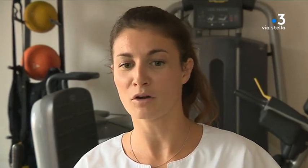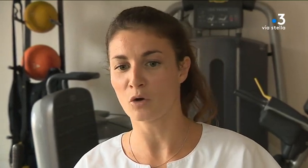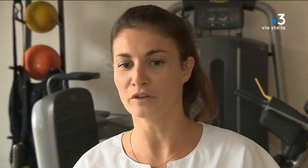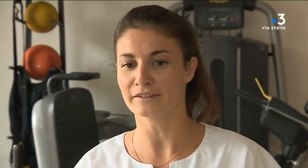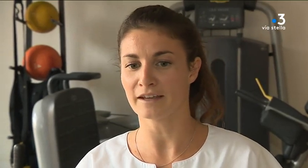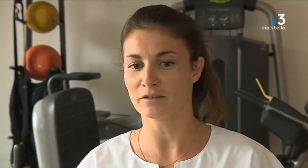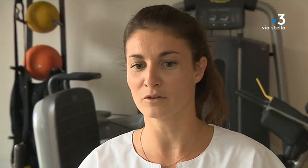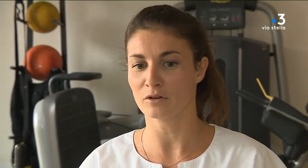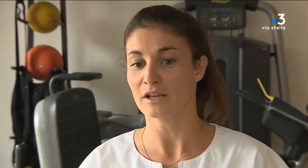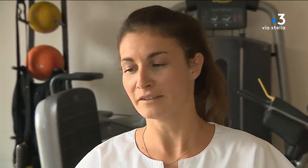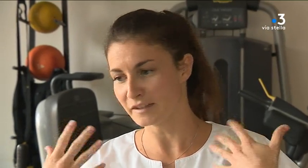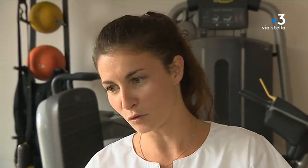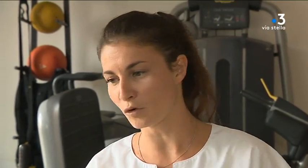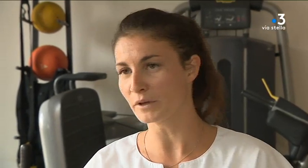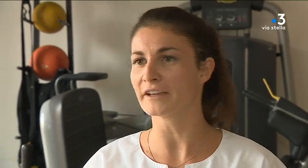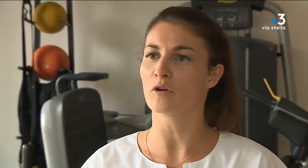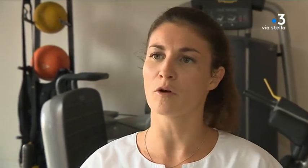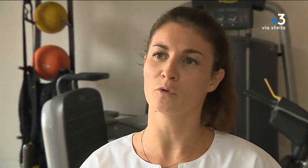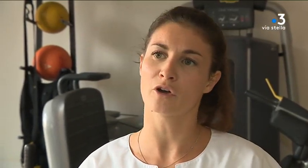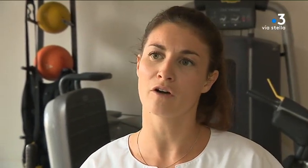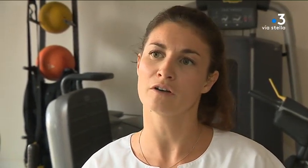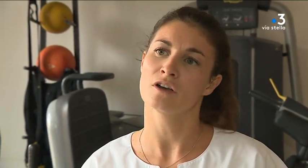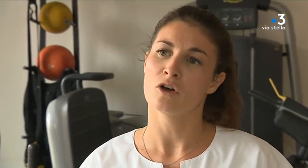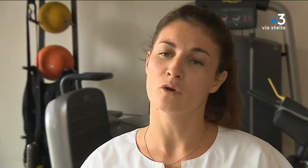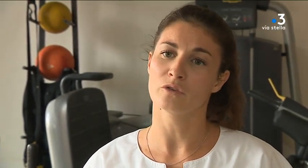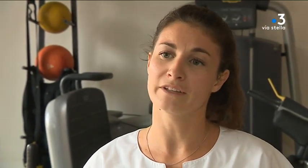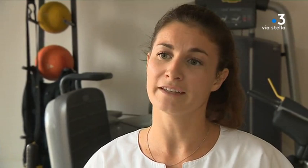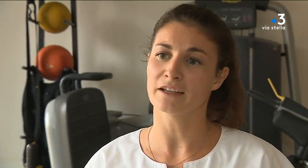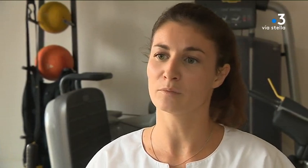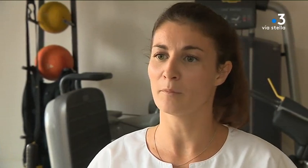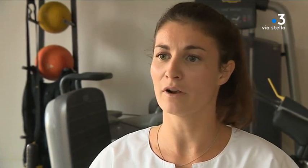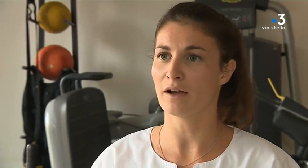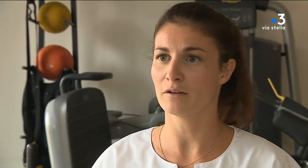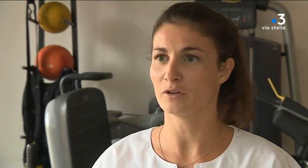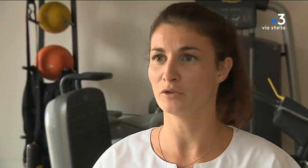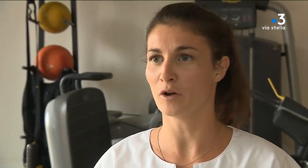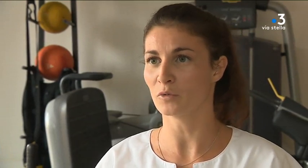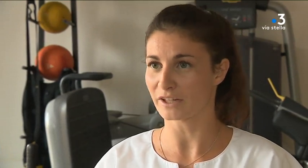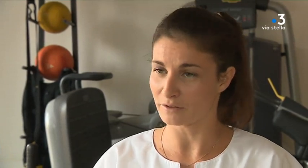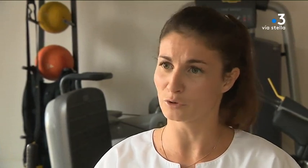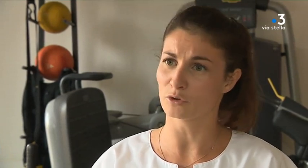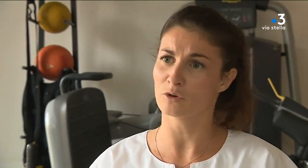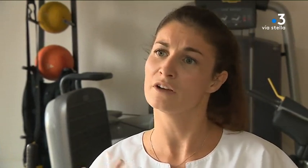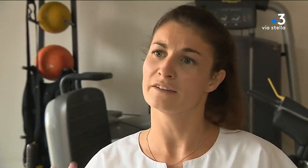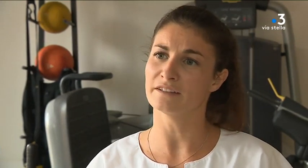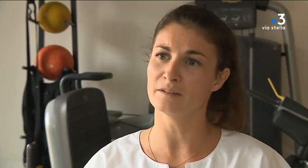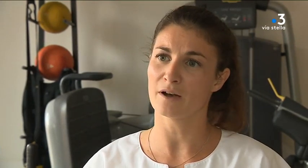on essaye, si c'est trop compliqué en leur montrant, on essaye à ce moment-là de leur montrer des photos, des